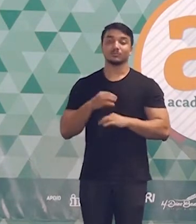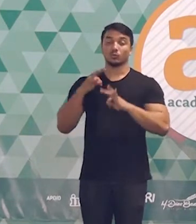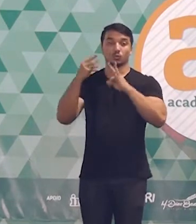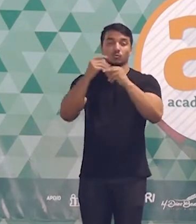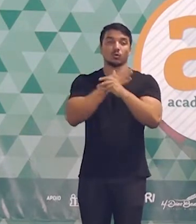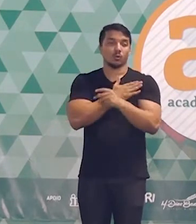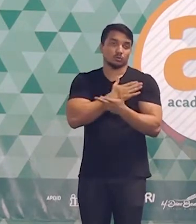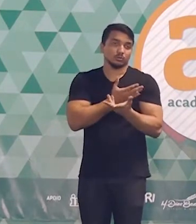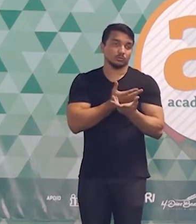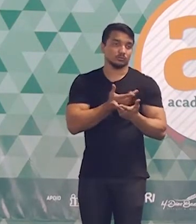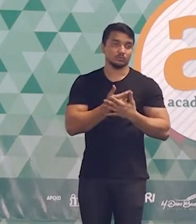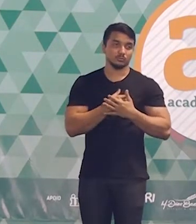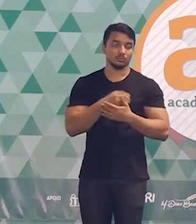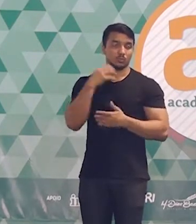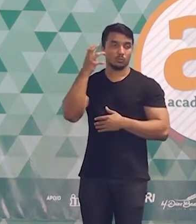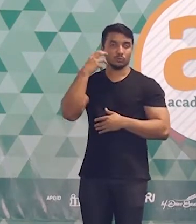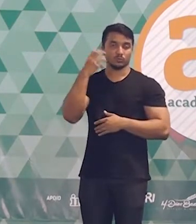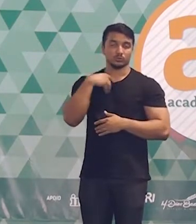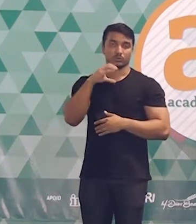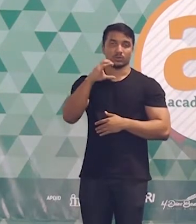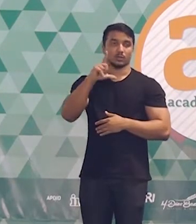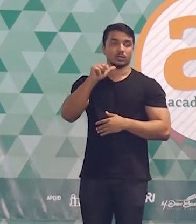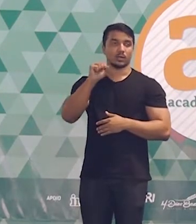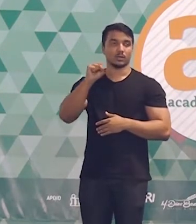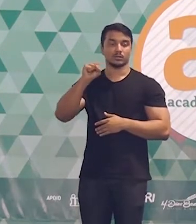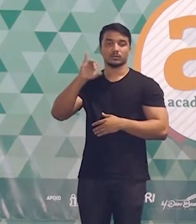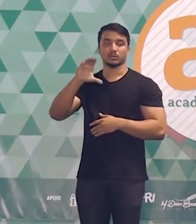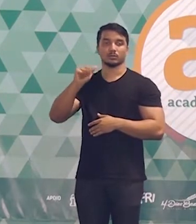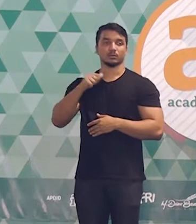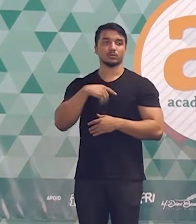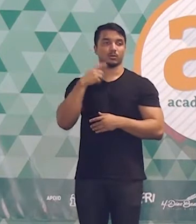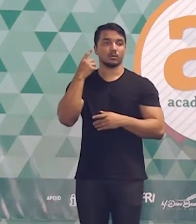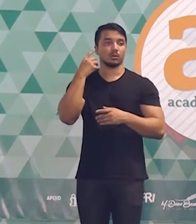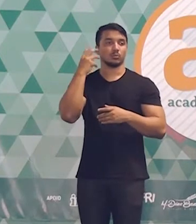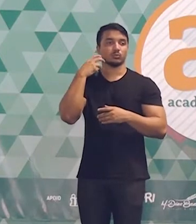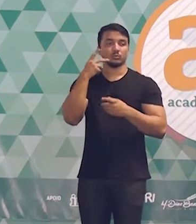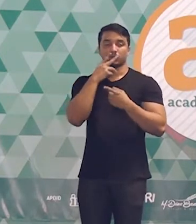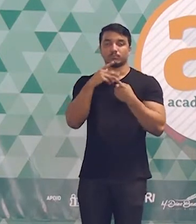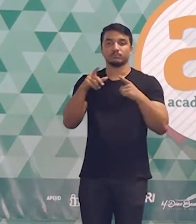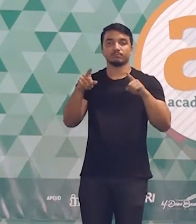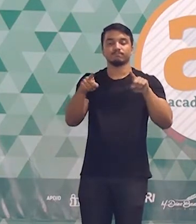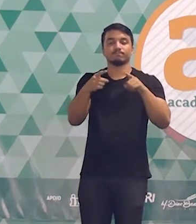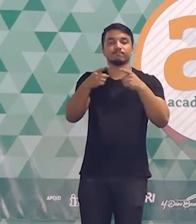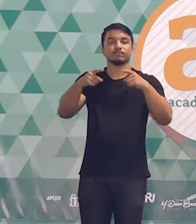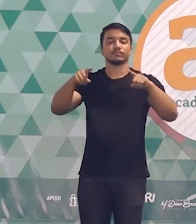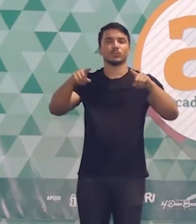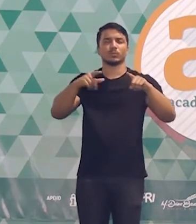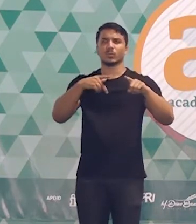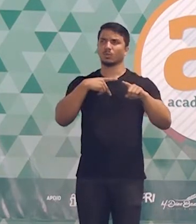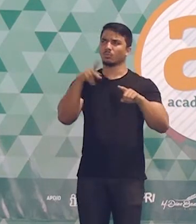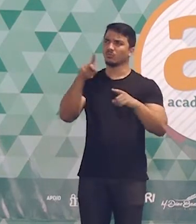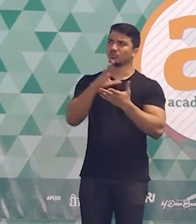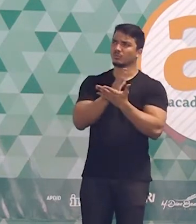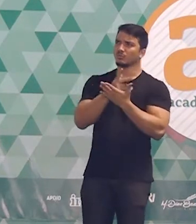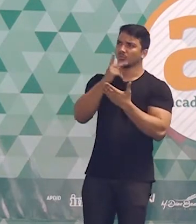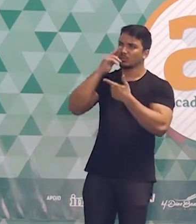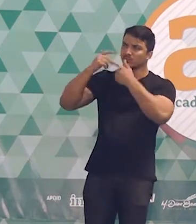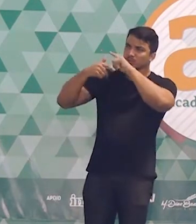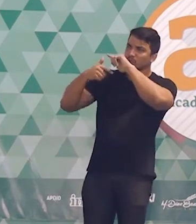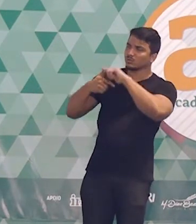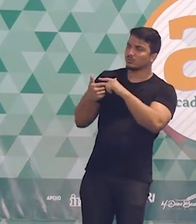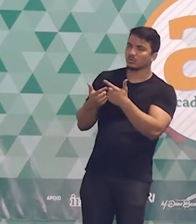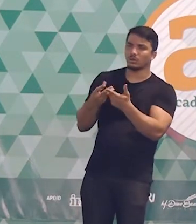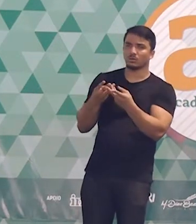mundo ama, entendeu? Aquela música de orquestra. Mas professor, tem coisa mais